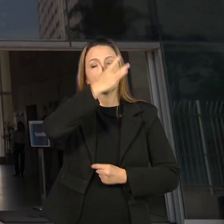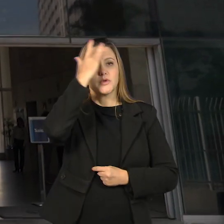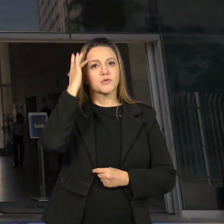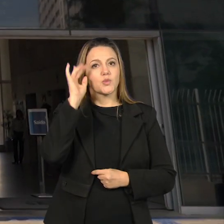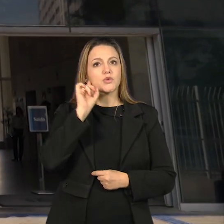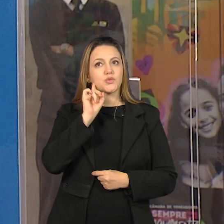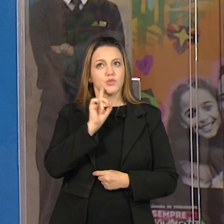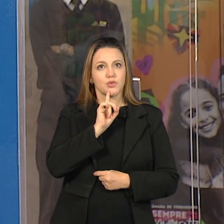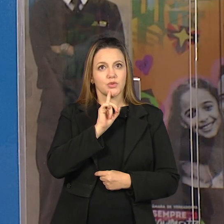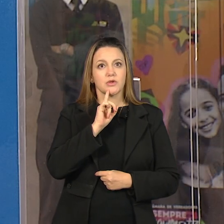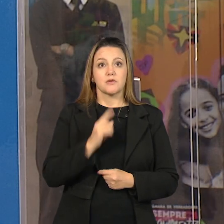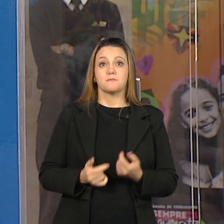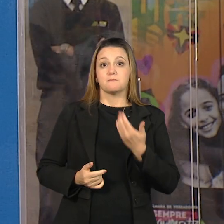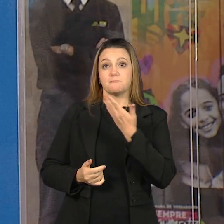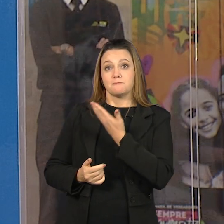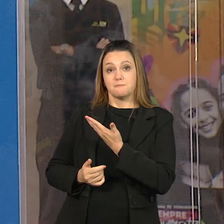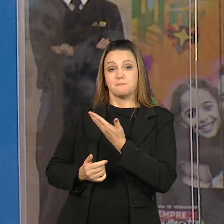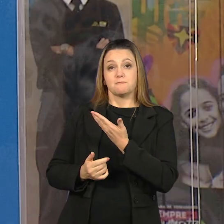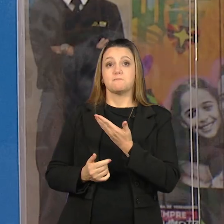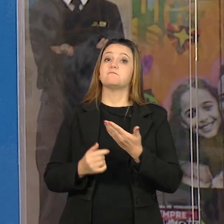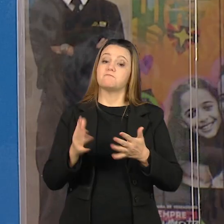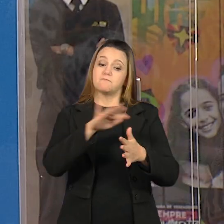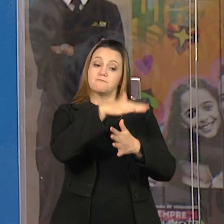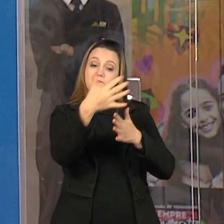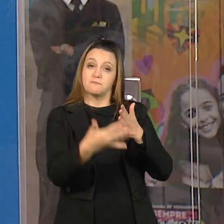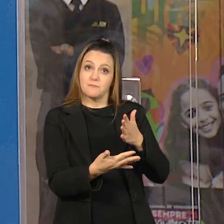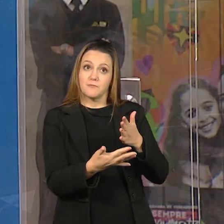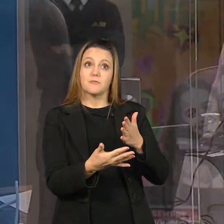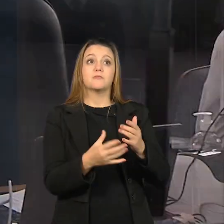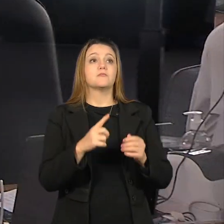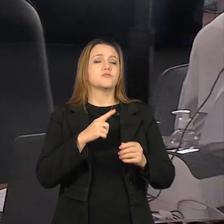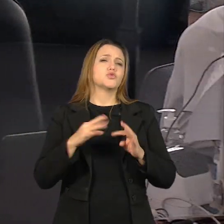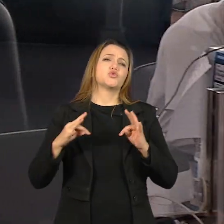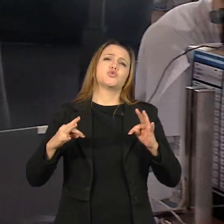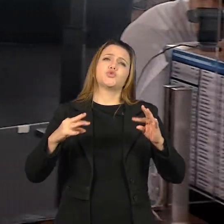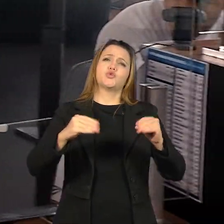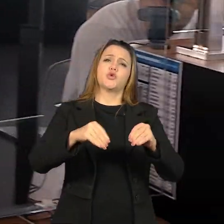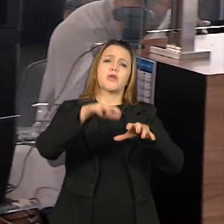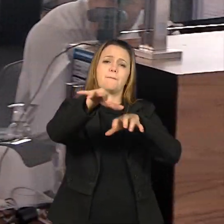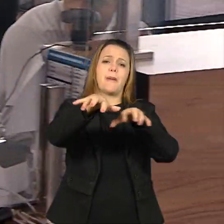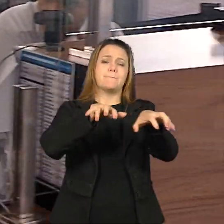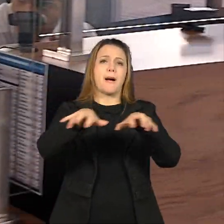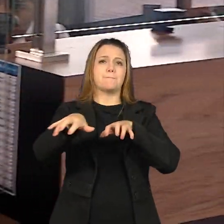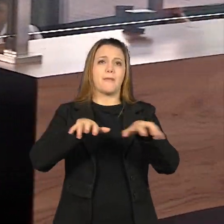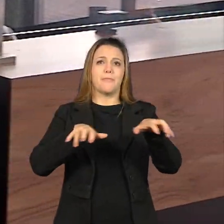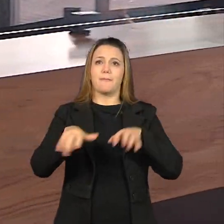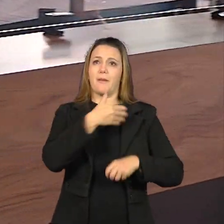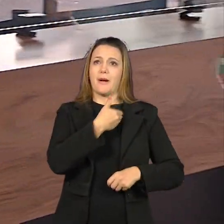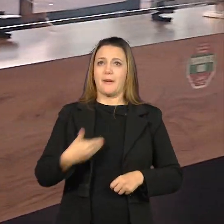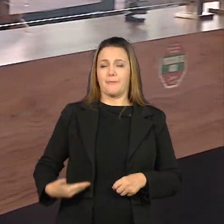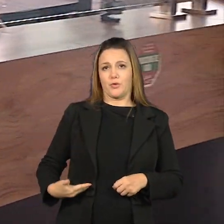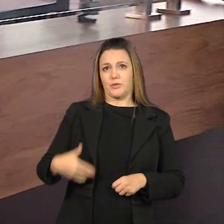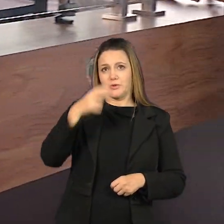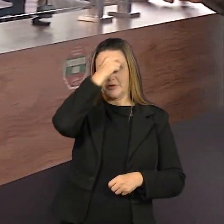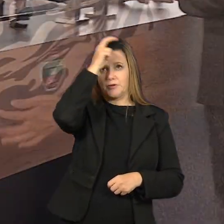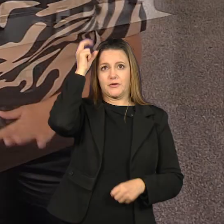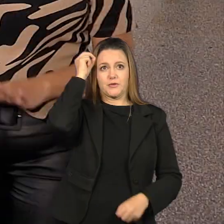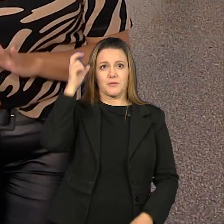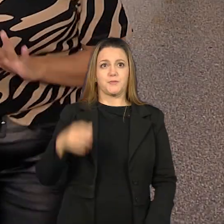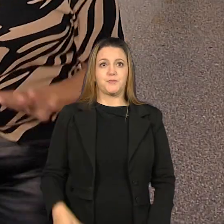com deficiência auditiva através da língua brasileira de sinais em todas as instituições públicas